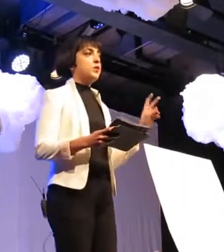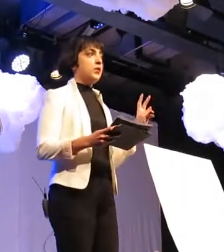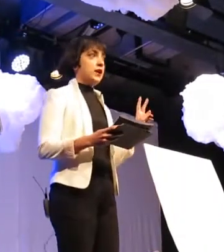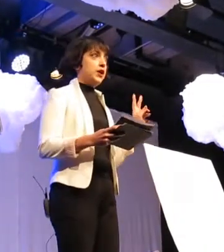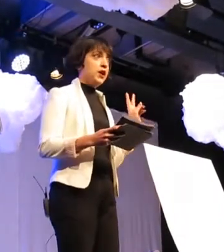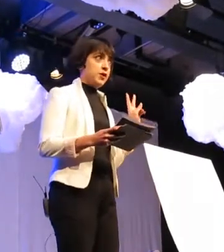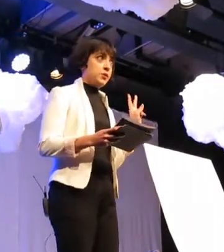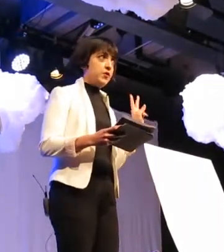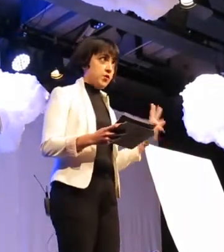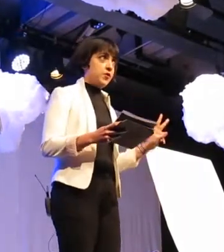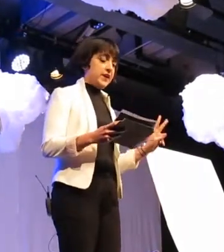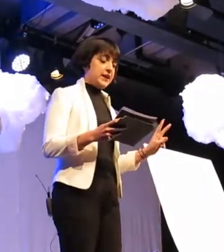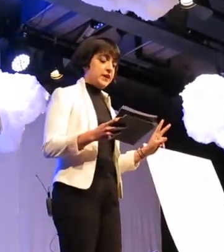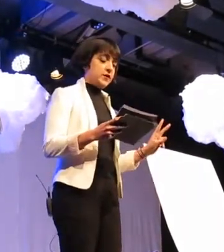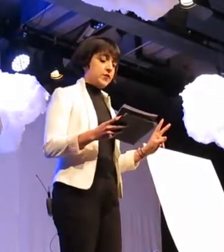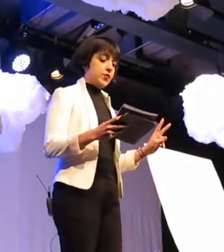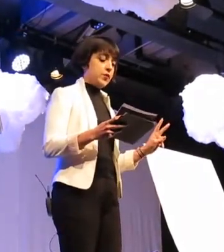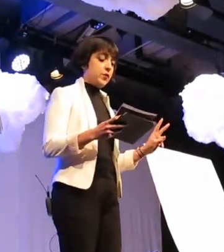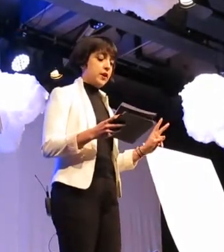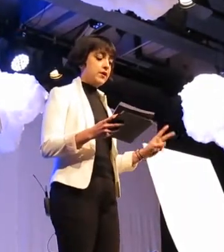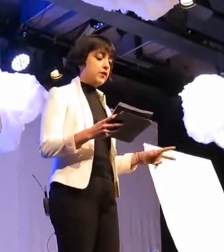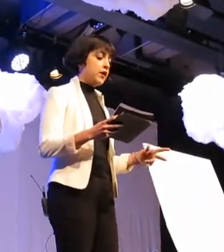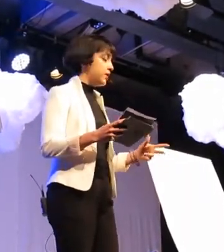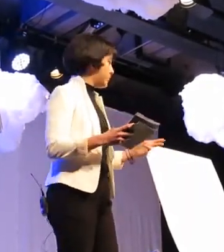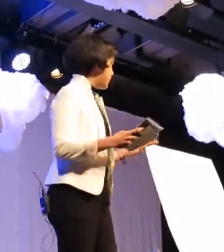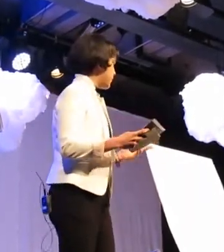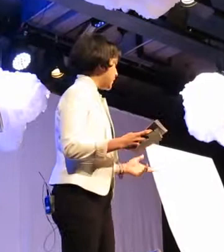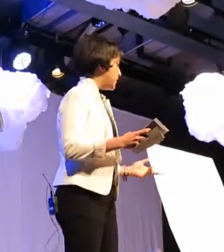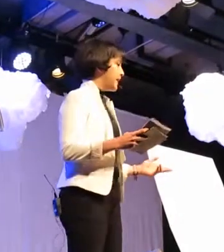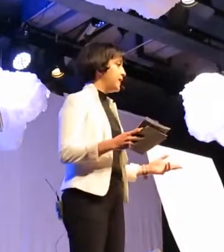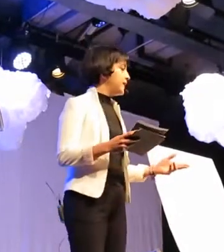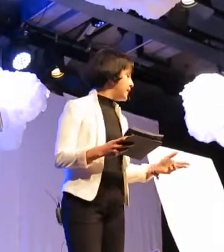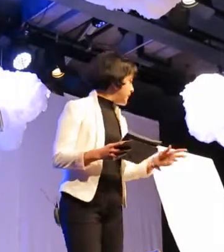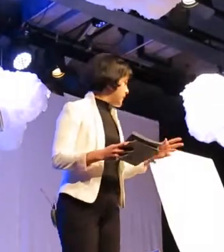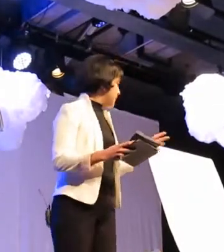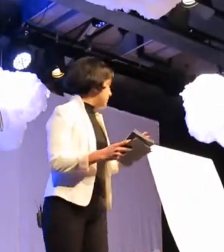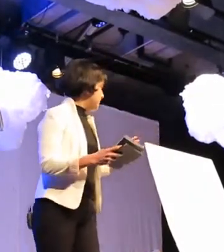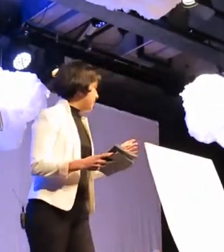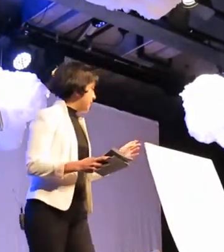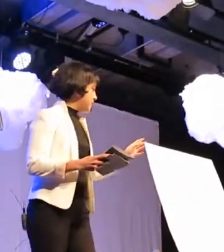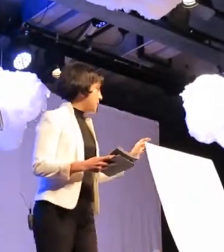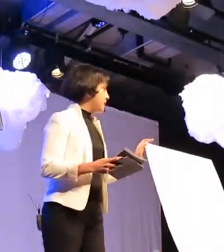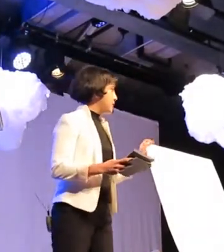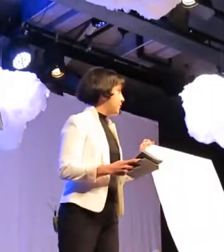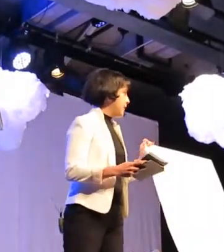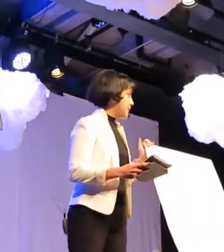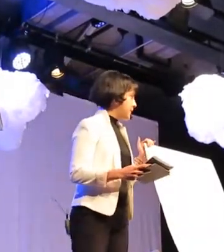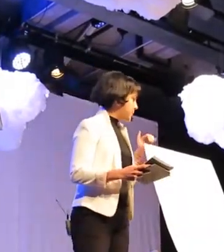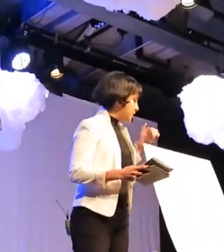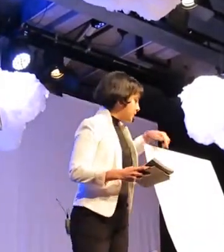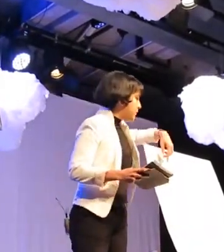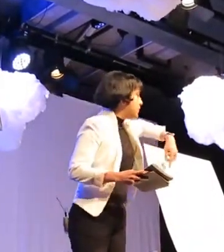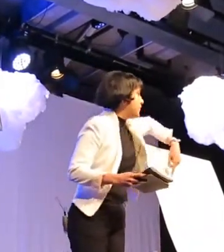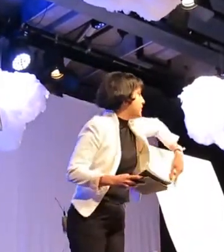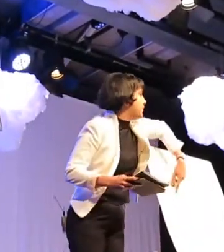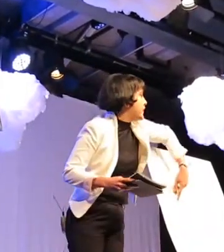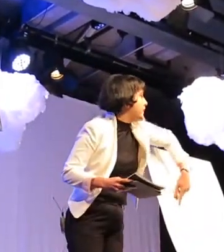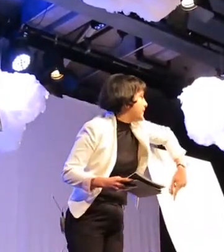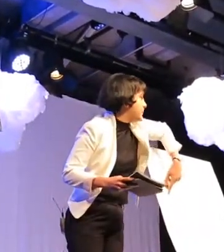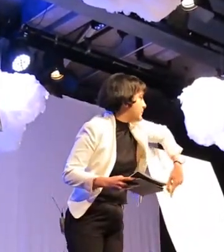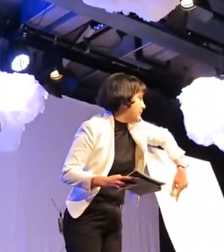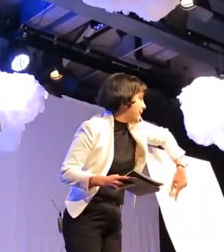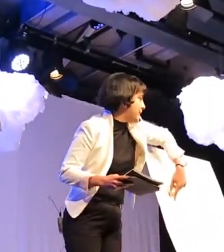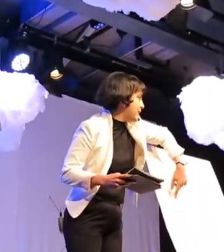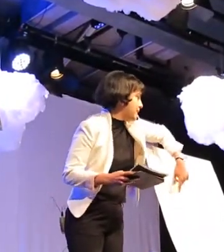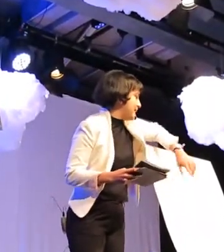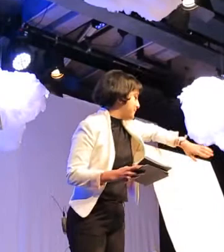enklare åskådliggöra de 2 viktigaste funktionerna så har jag 2 skyltar. Jag vet inte om ni ser vad det står. Emma, du hade ju kunnat fylla